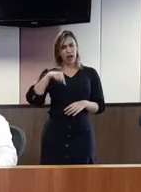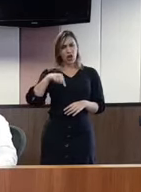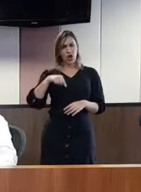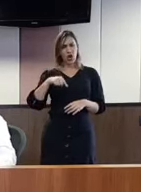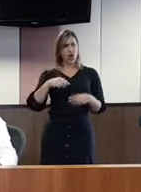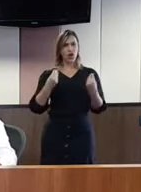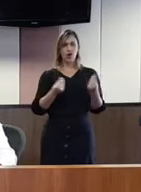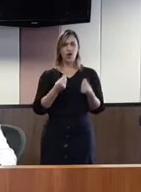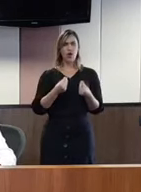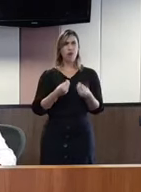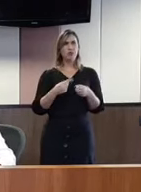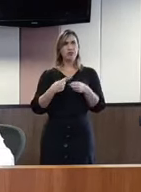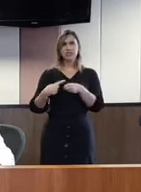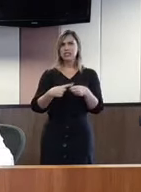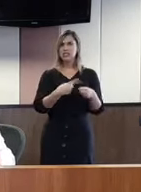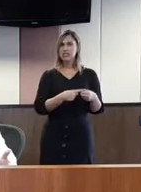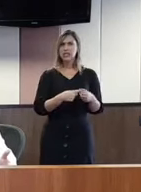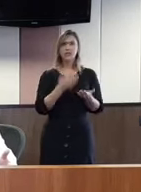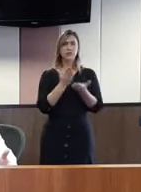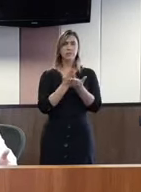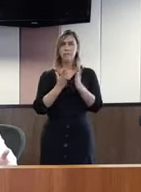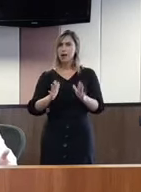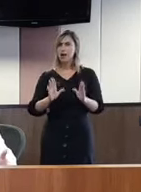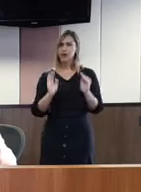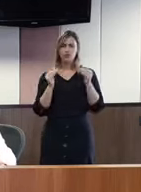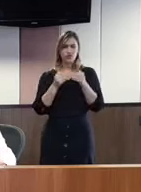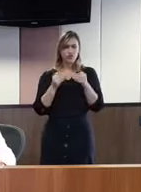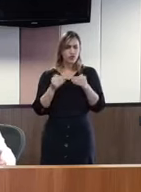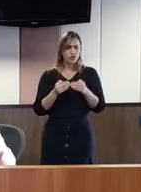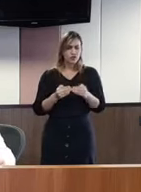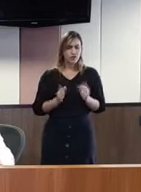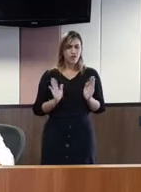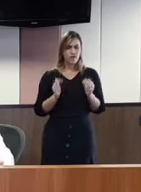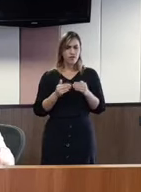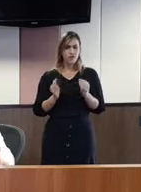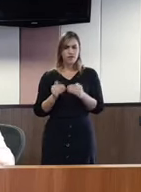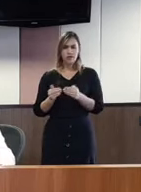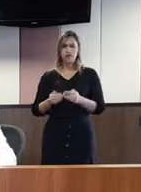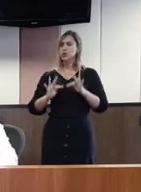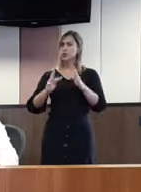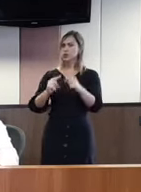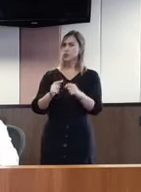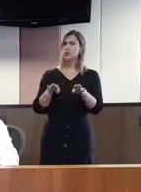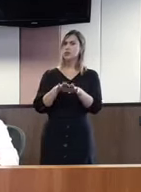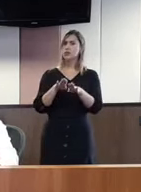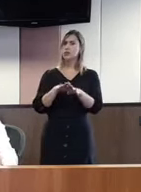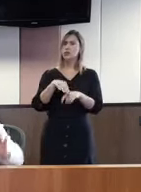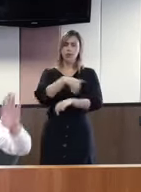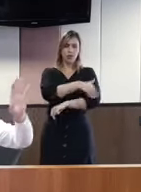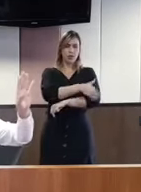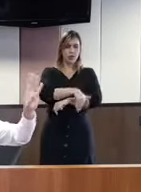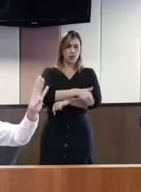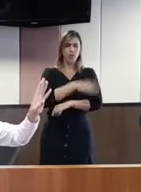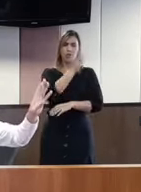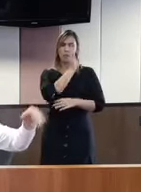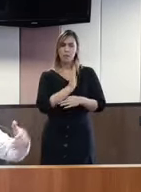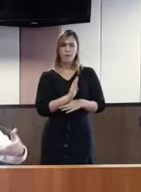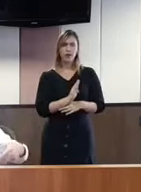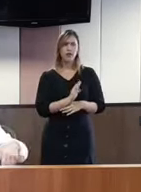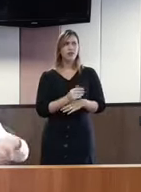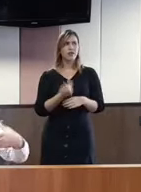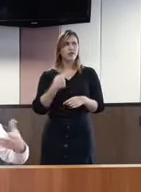Cidades inteiras da Europa paralisadas, cidades inteiras aqui no Brasil, sair na rua de Cuiabá, vou nem falar do outro lado do